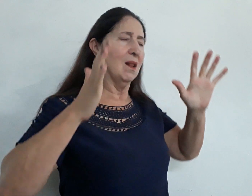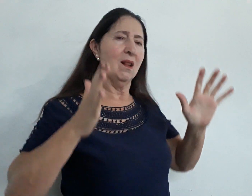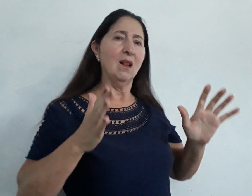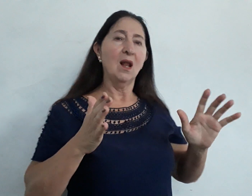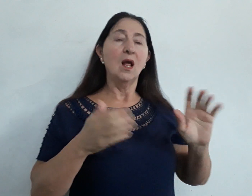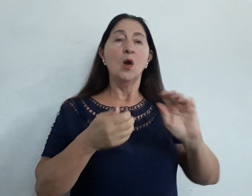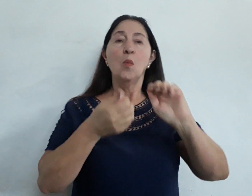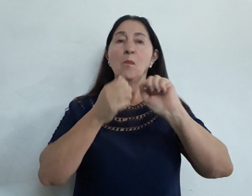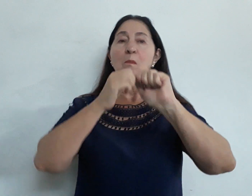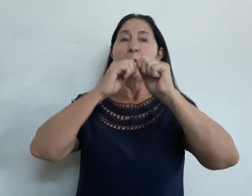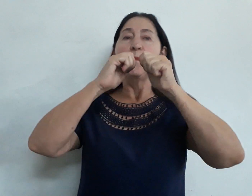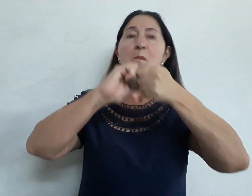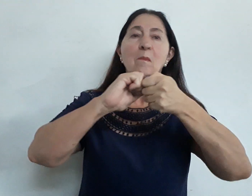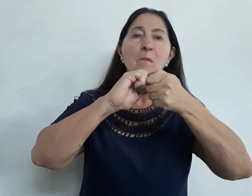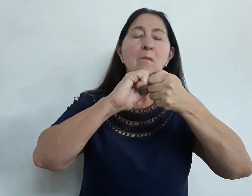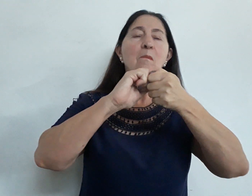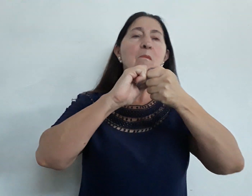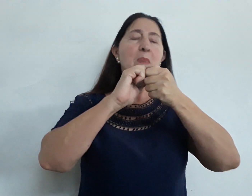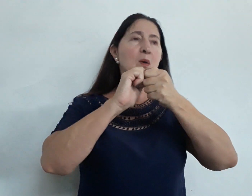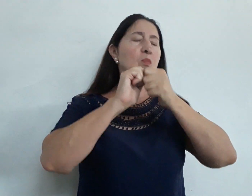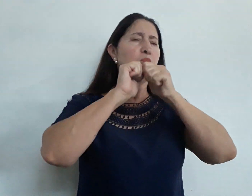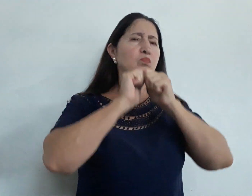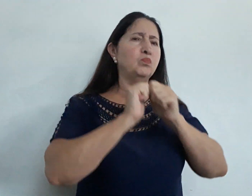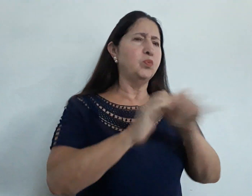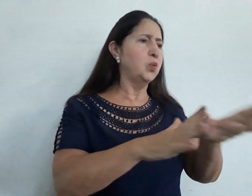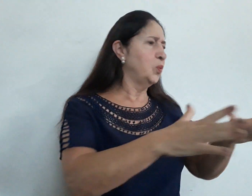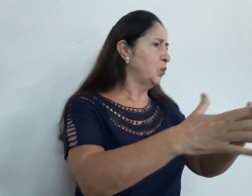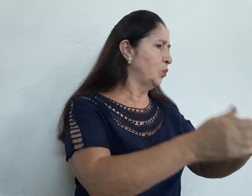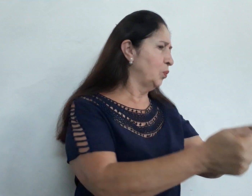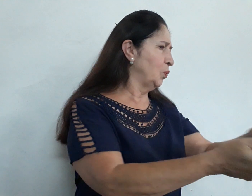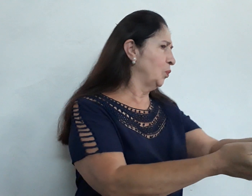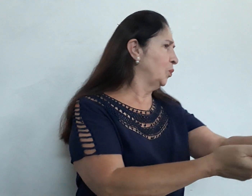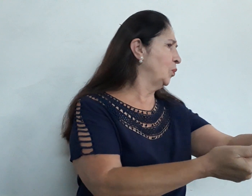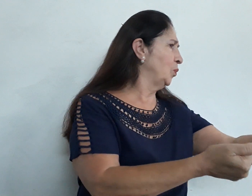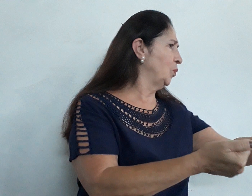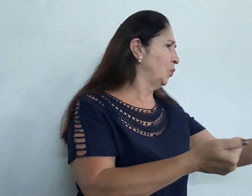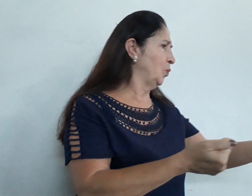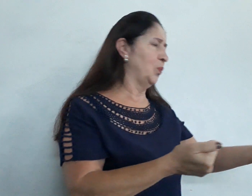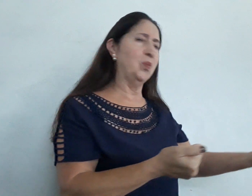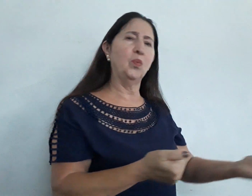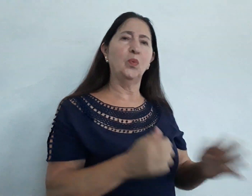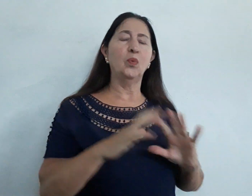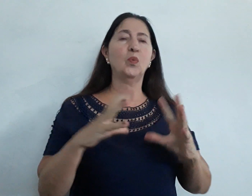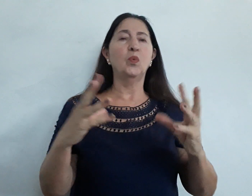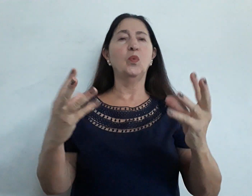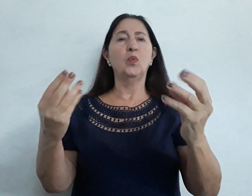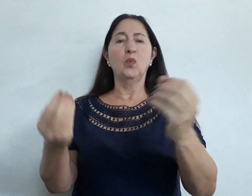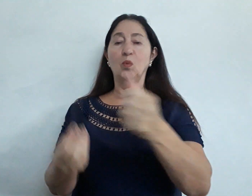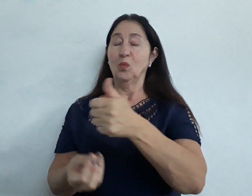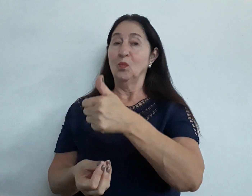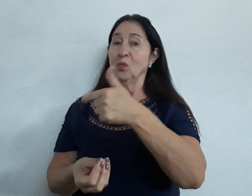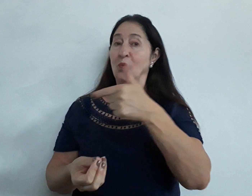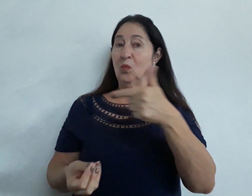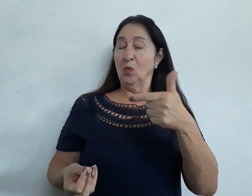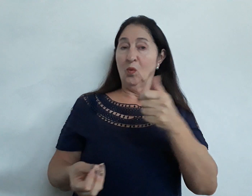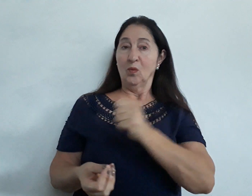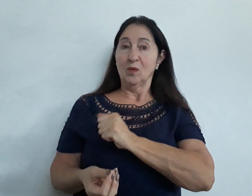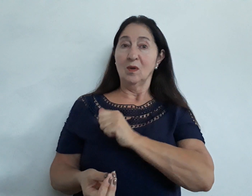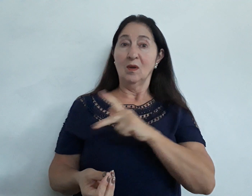multiplicou o pão. Foi Jesus que multiplicou, não foi os discípulos. Mas multiplica